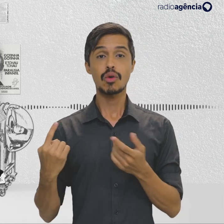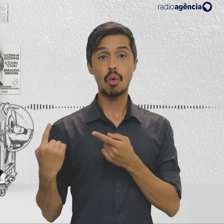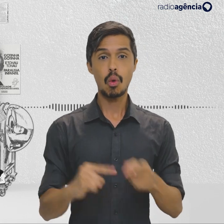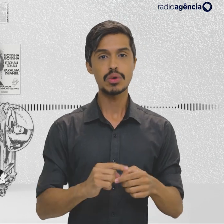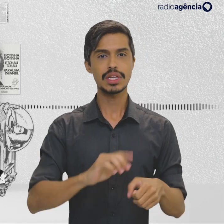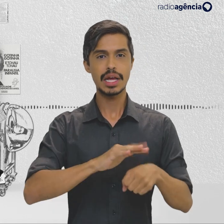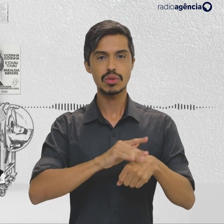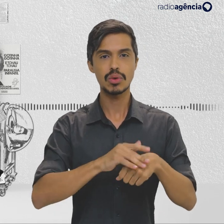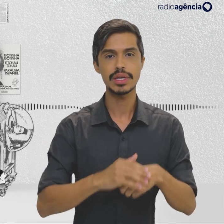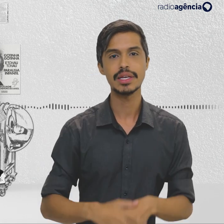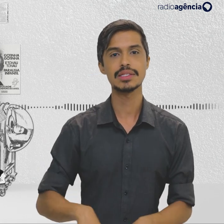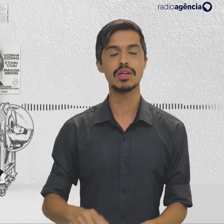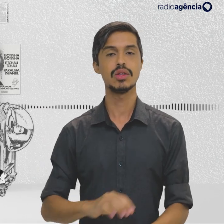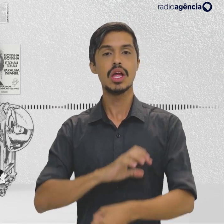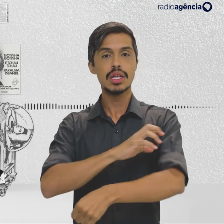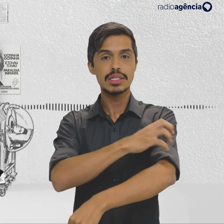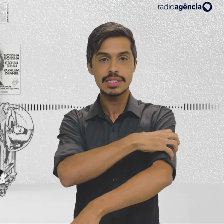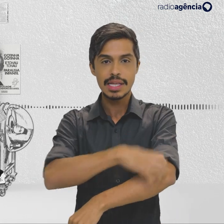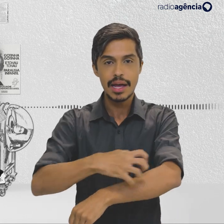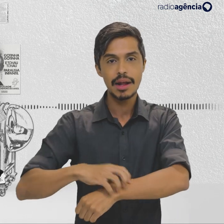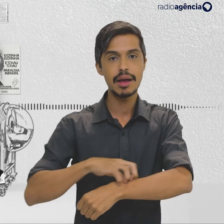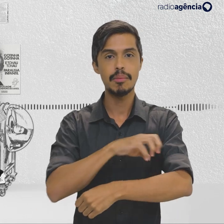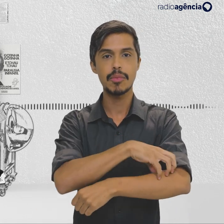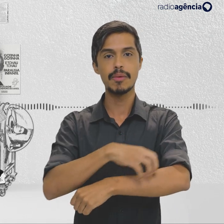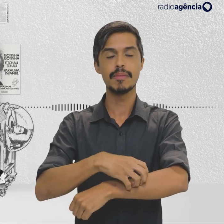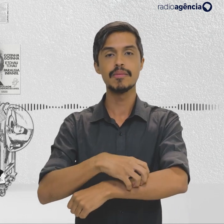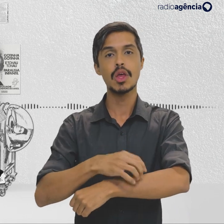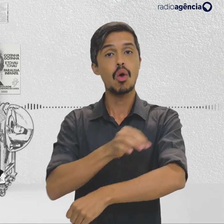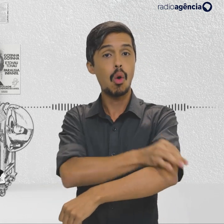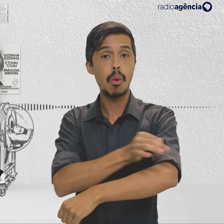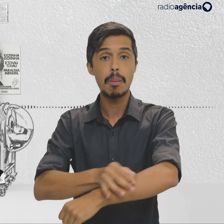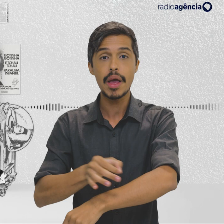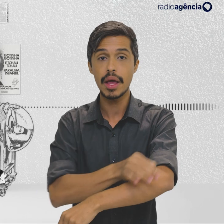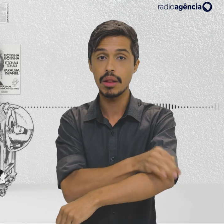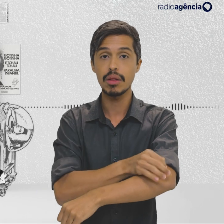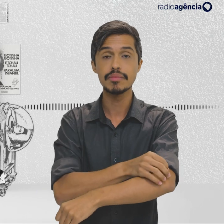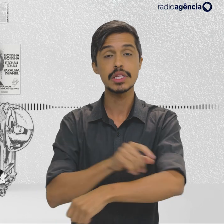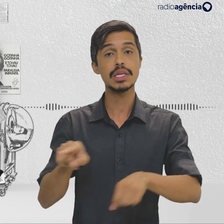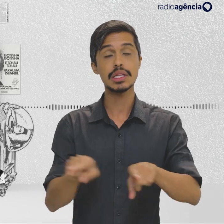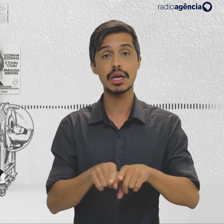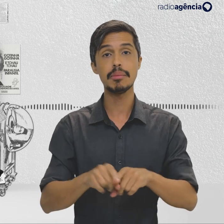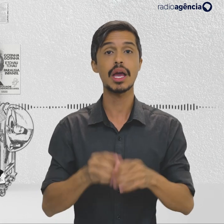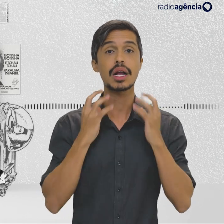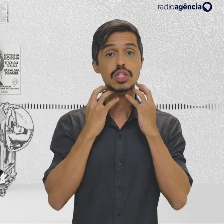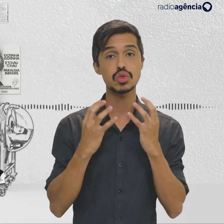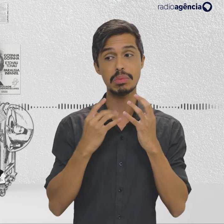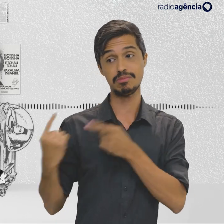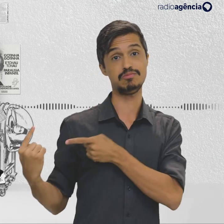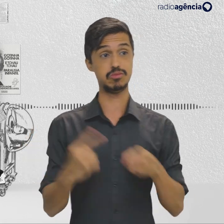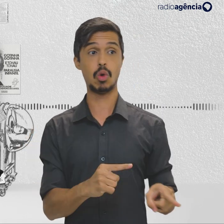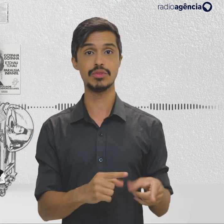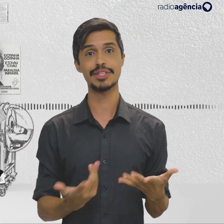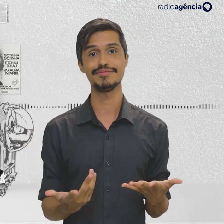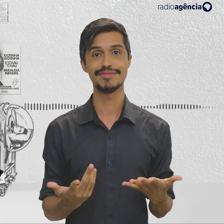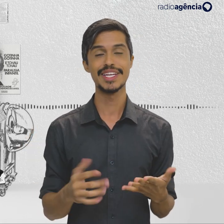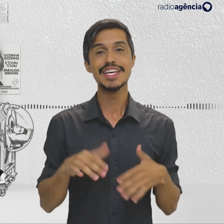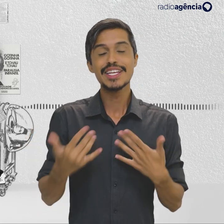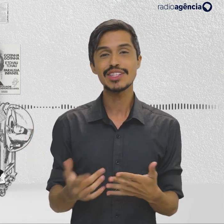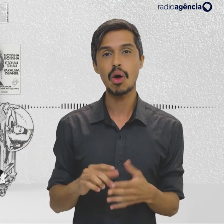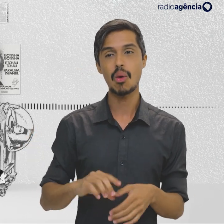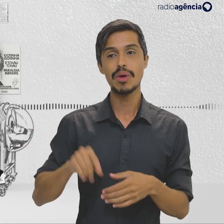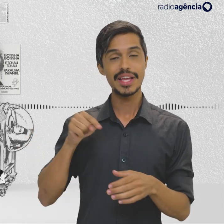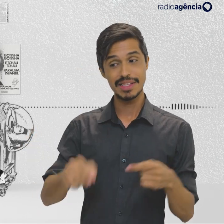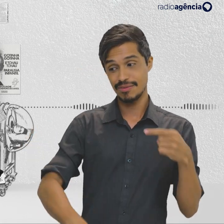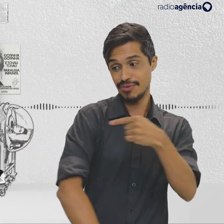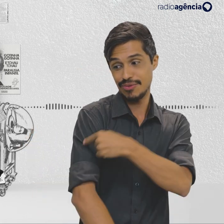vacina tríplice viral é a proteção das Crianças contra o sarampo a rubéola e a cachumba doenças que